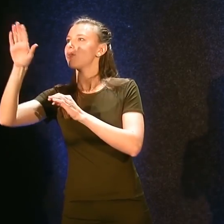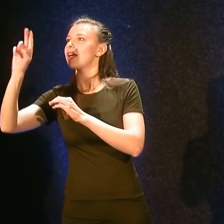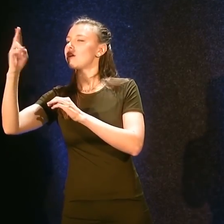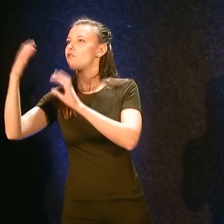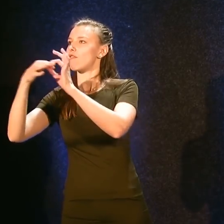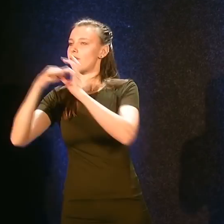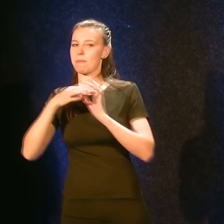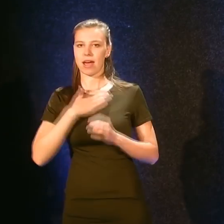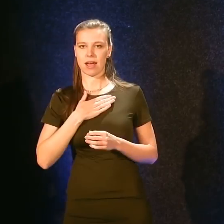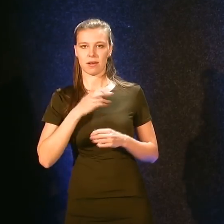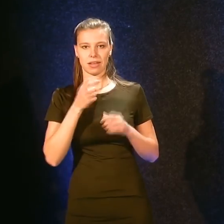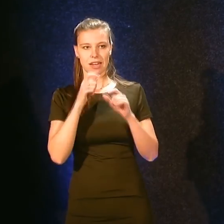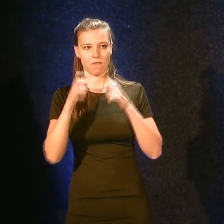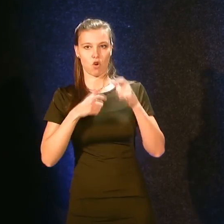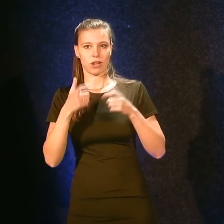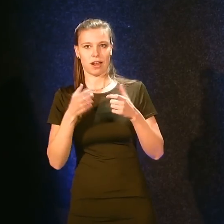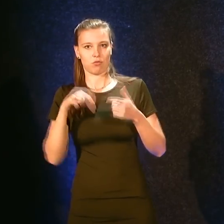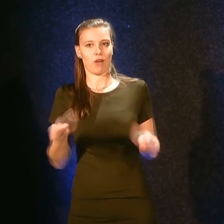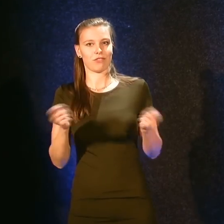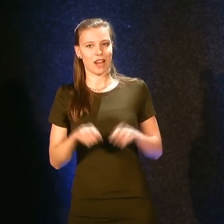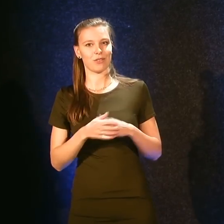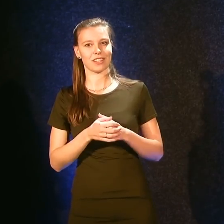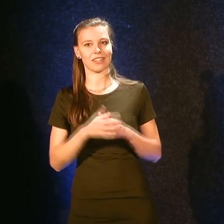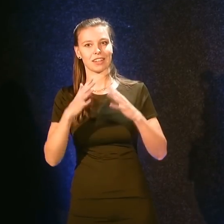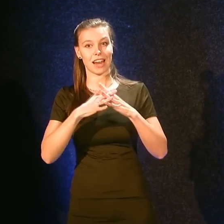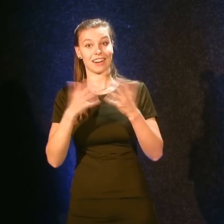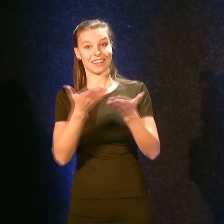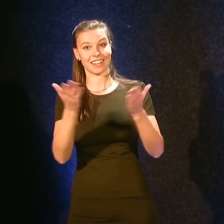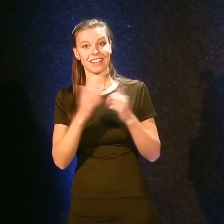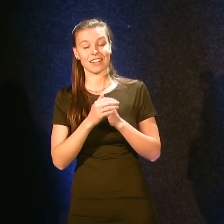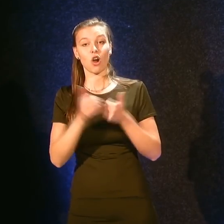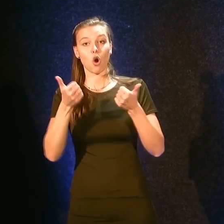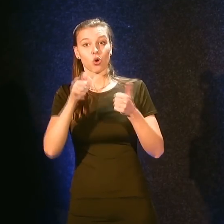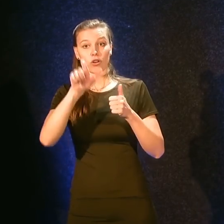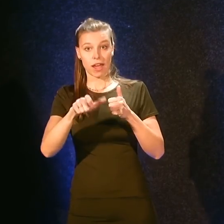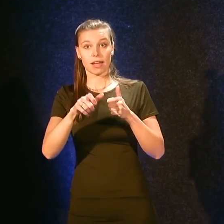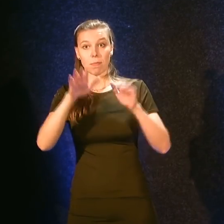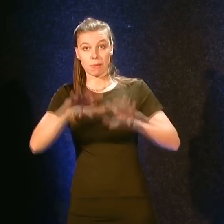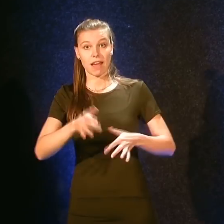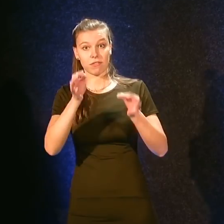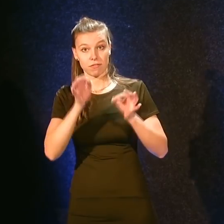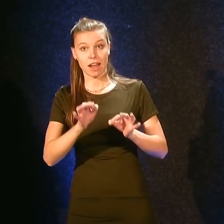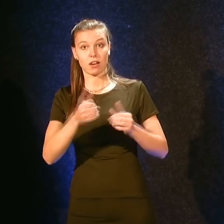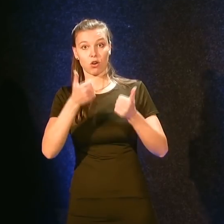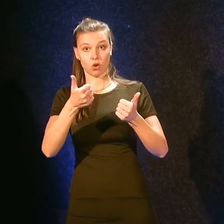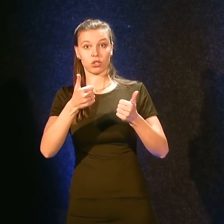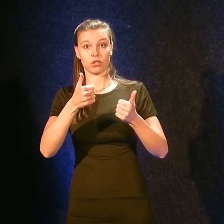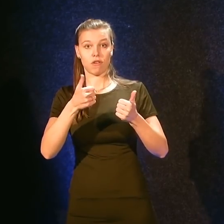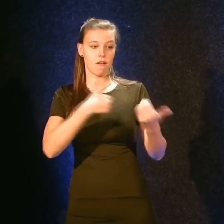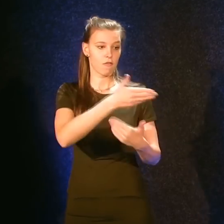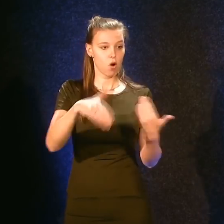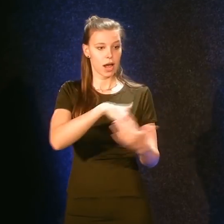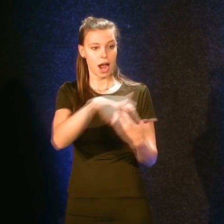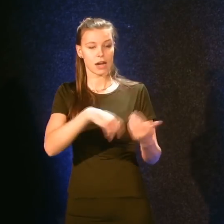woorden nemen we afscheid van elkaar, kerk. En wensen we elkaar een goede week. Hou je veilig, zorg goed voor elkaar. Hou